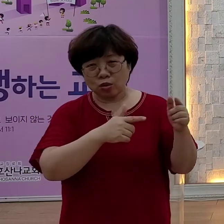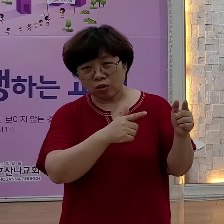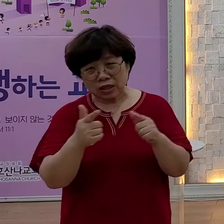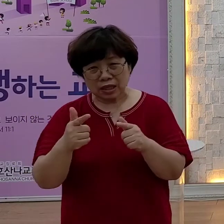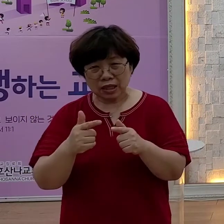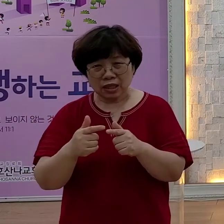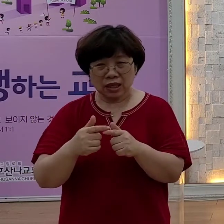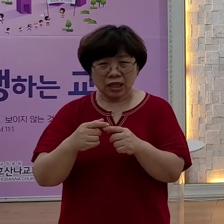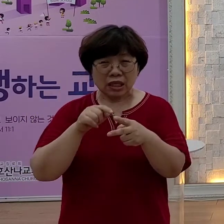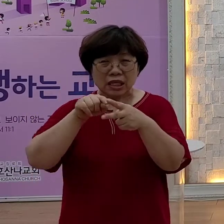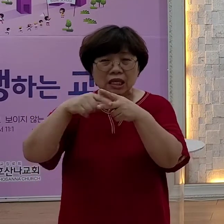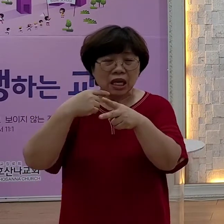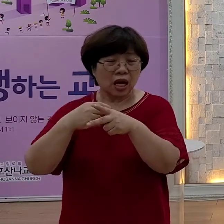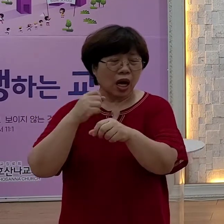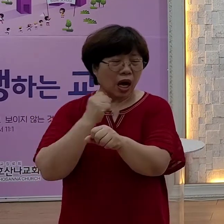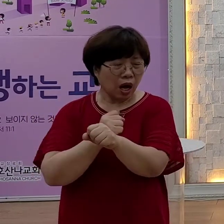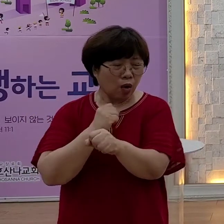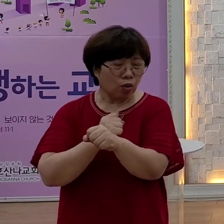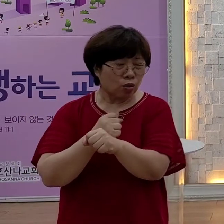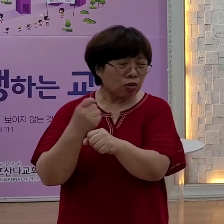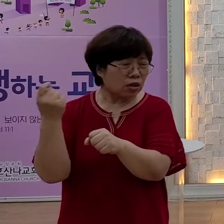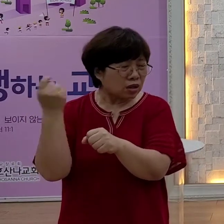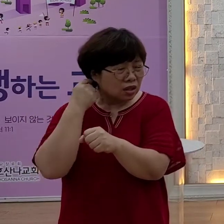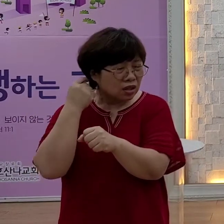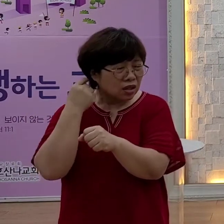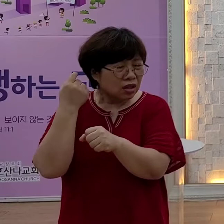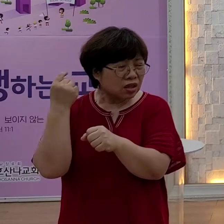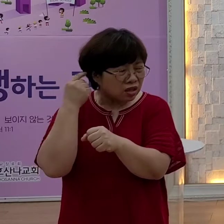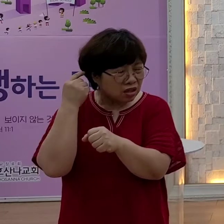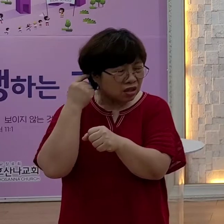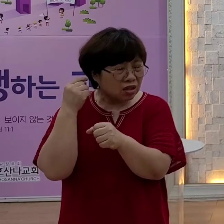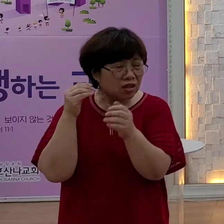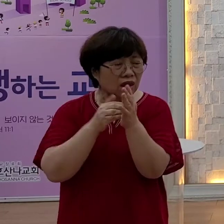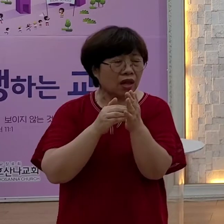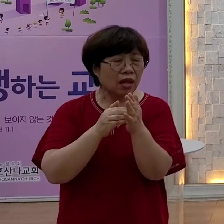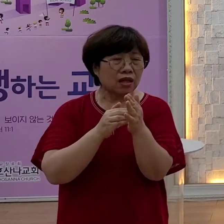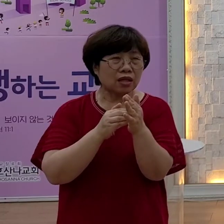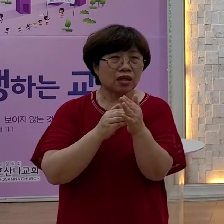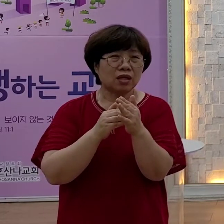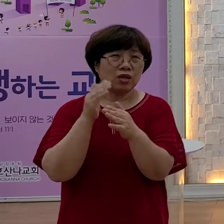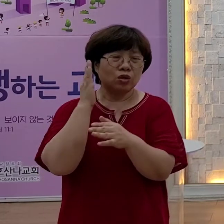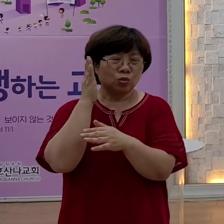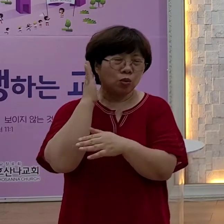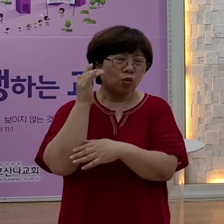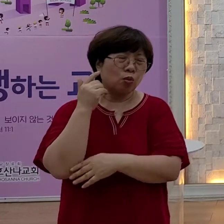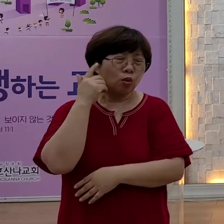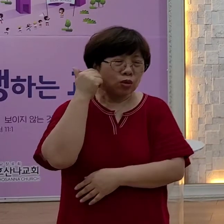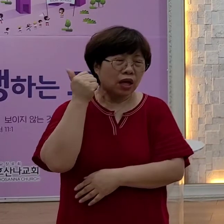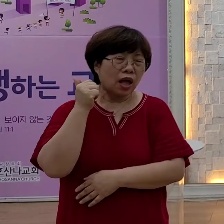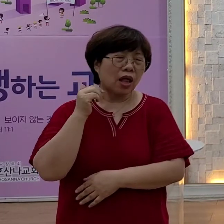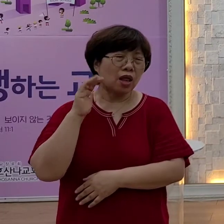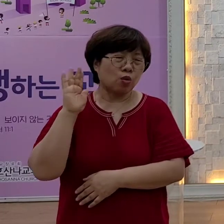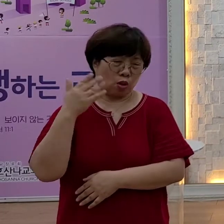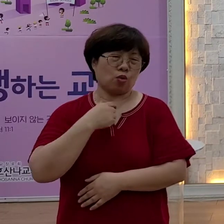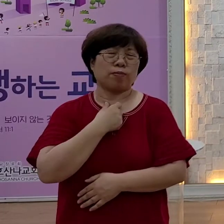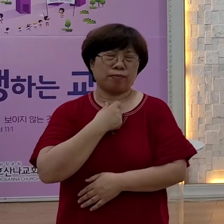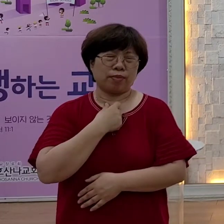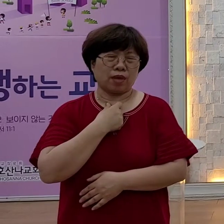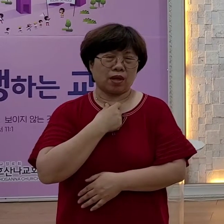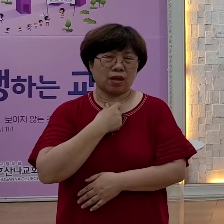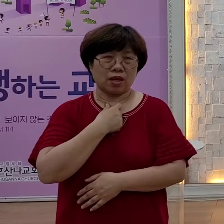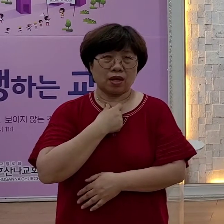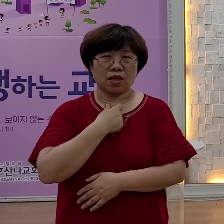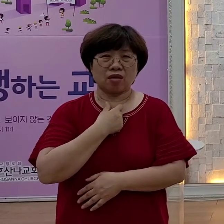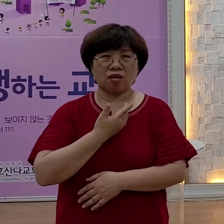들리는 설교를 하고 싶다고 제가 그렇게 생각했던 적이 한두 번이 아니에요. 특별히 우리 교수님 설교 들으면요. 안